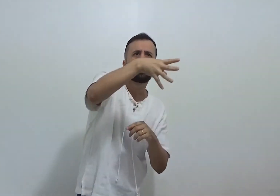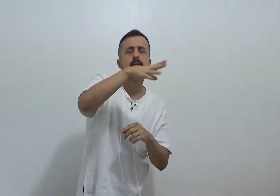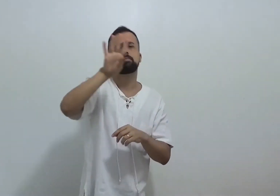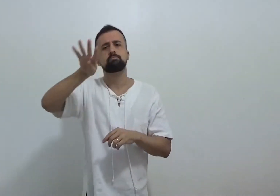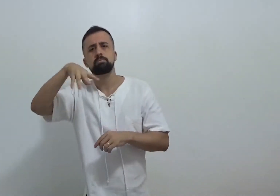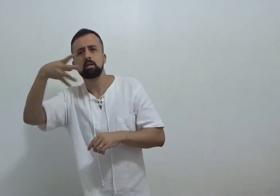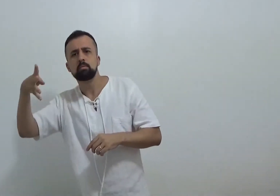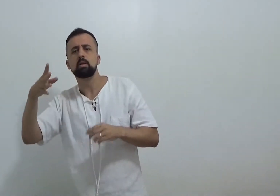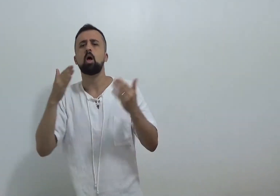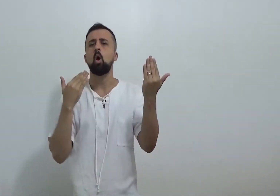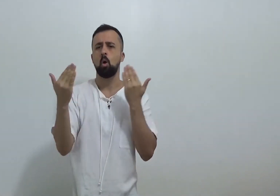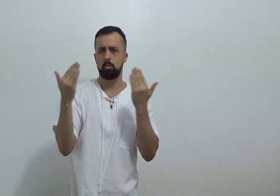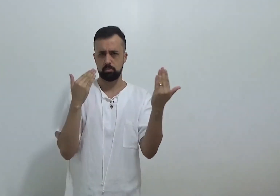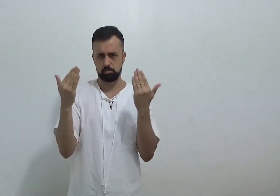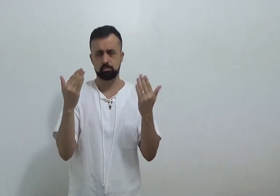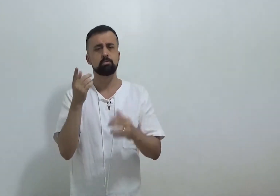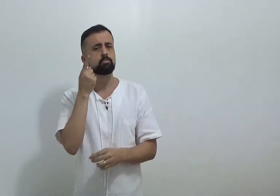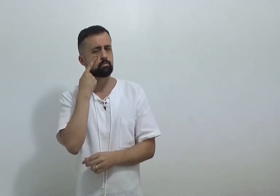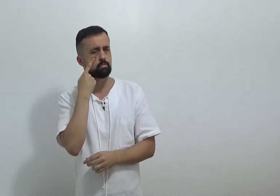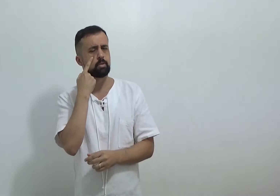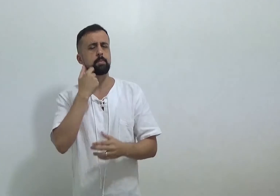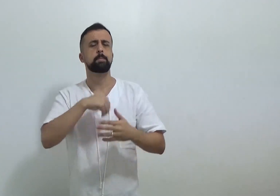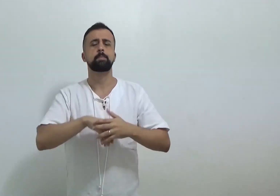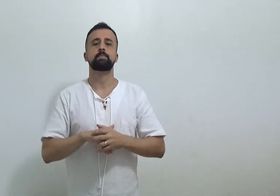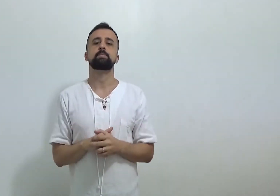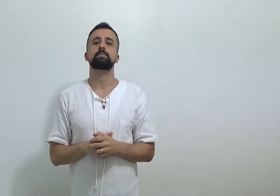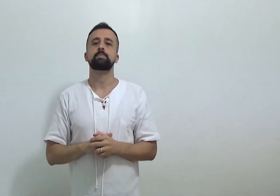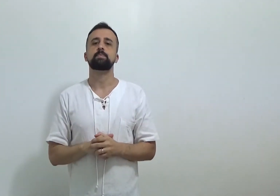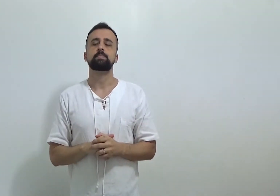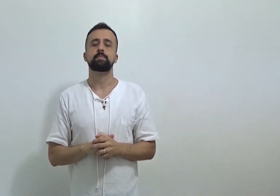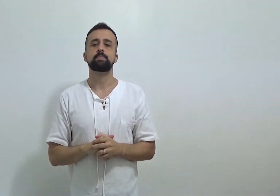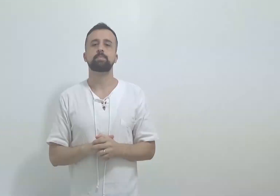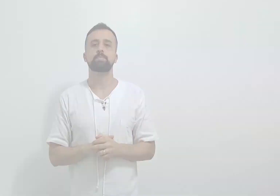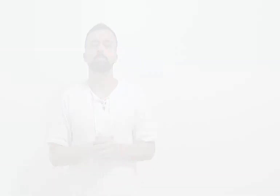Vou mostrar um exemplo de 2 quadros comparativos.